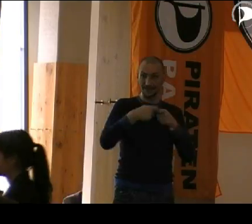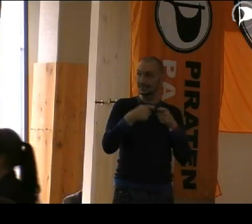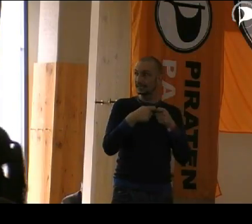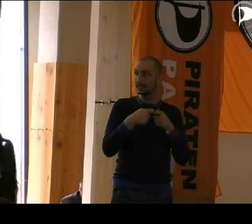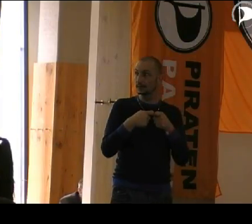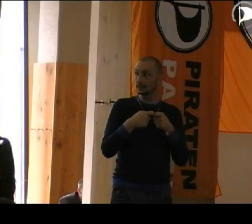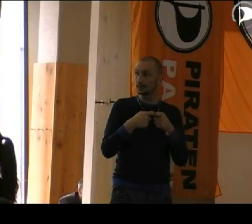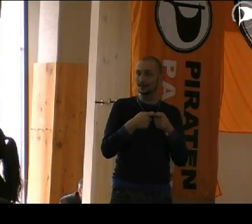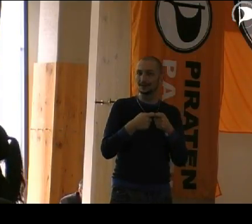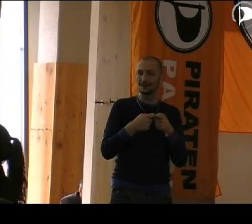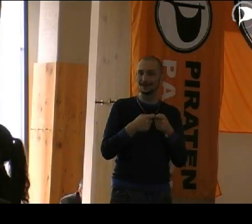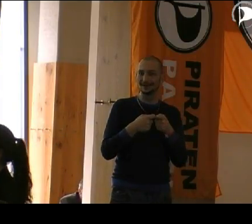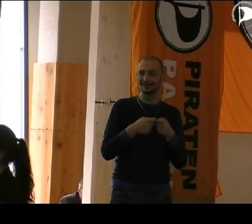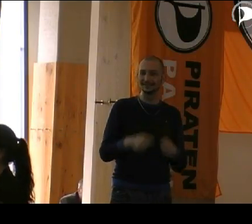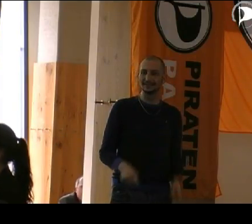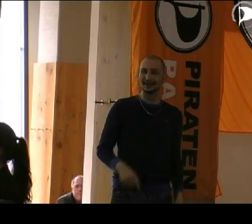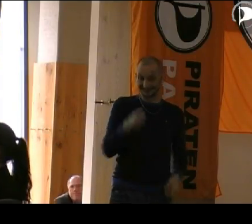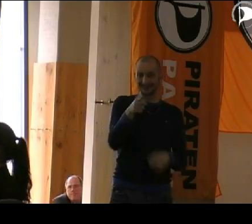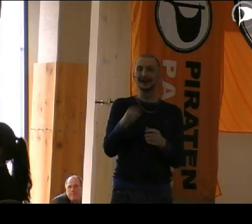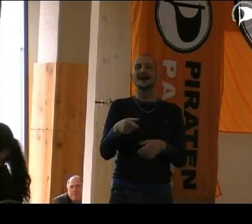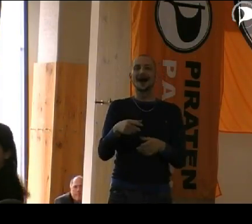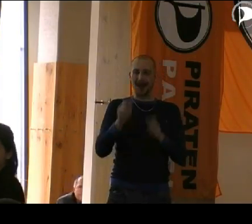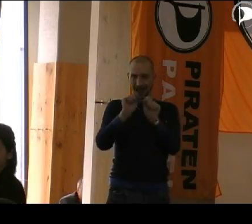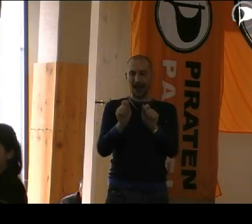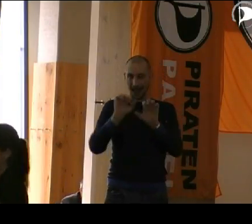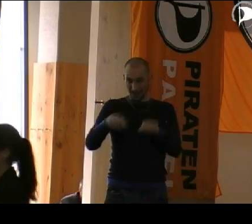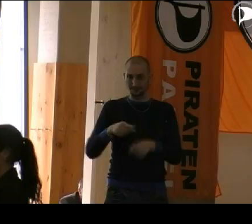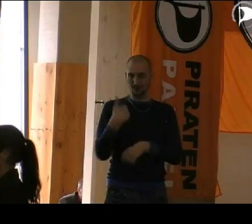los doch